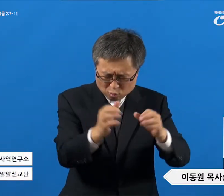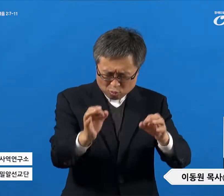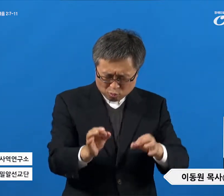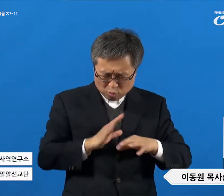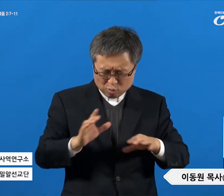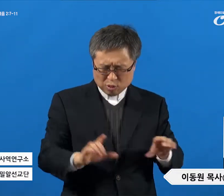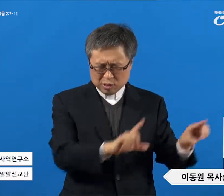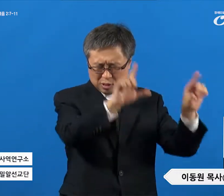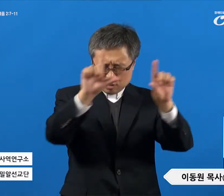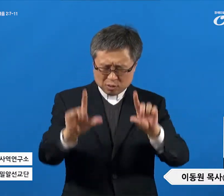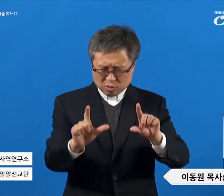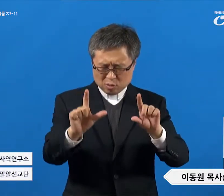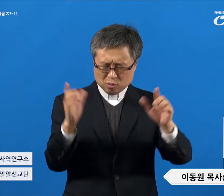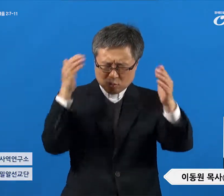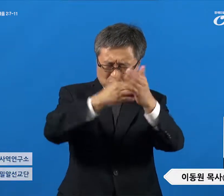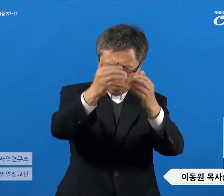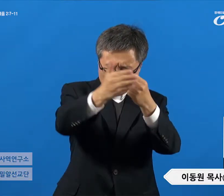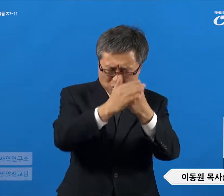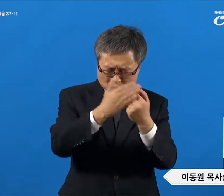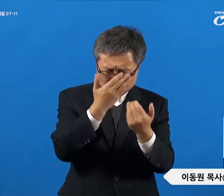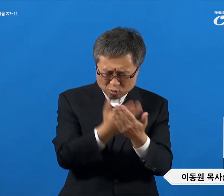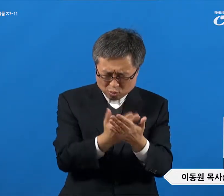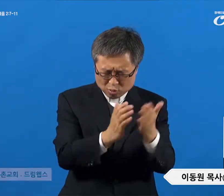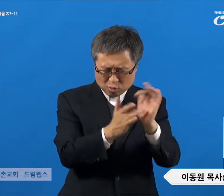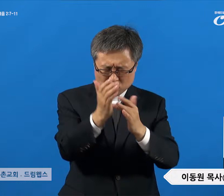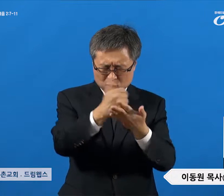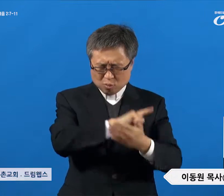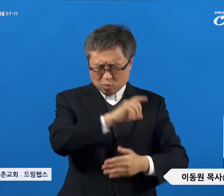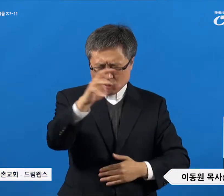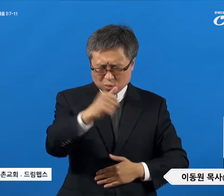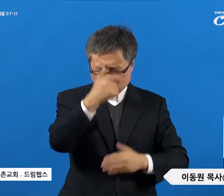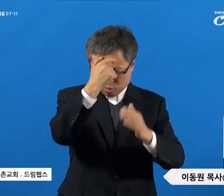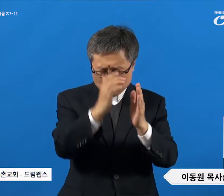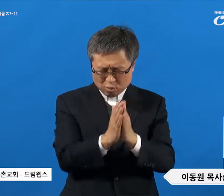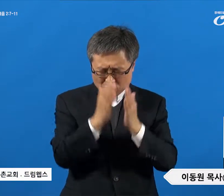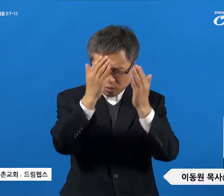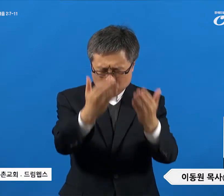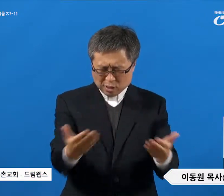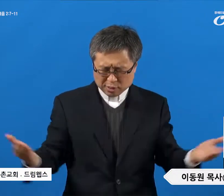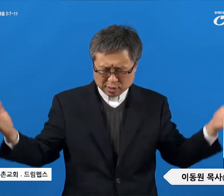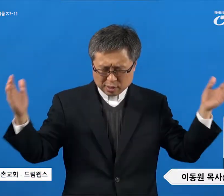살도록 도와주시옵소서. 예수님의 이름으로 기도드립니다. 아멘.